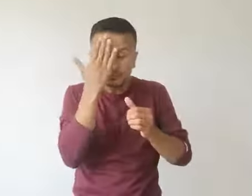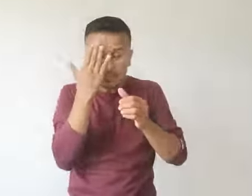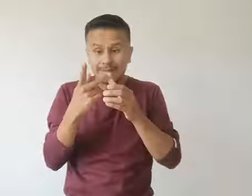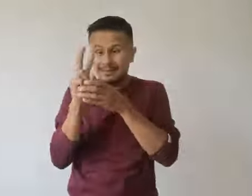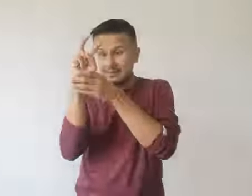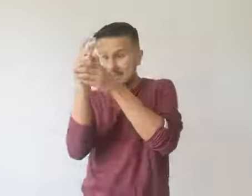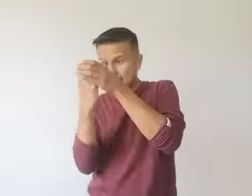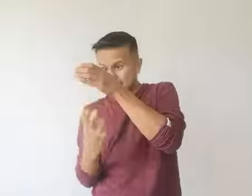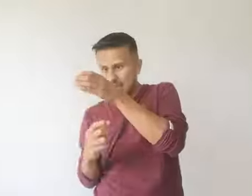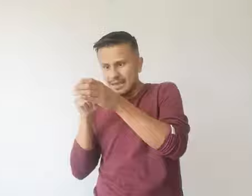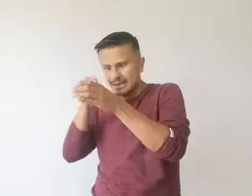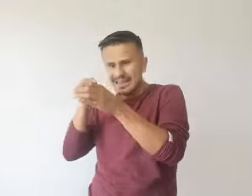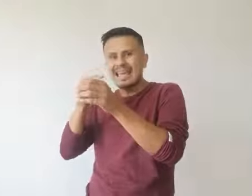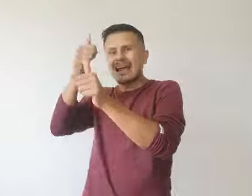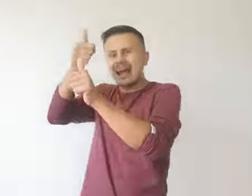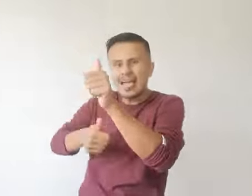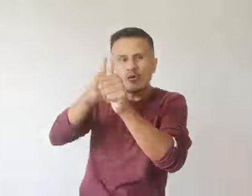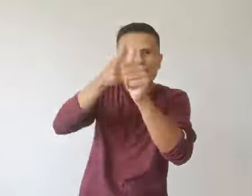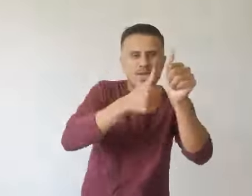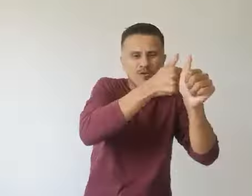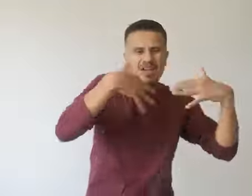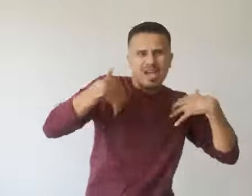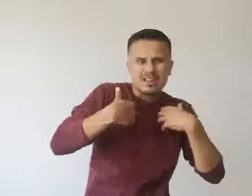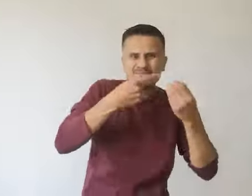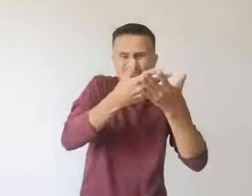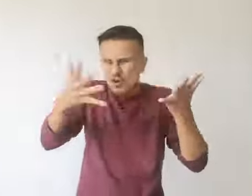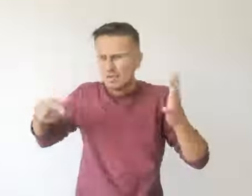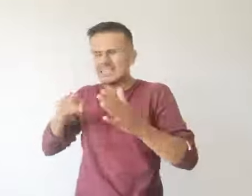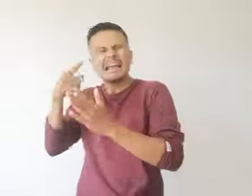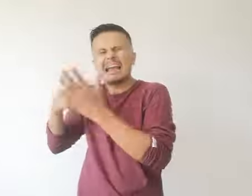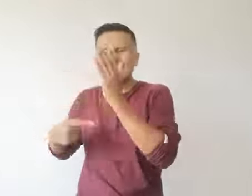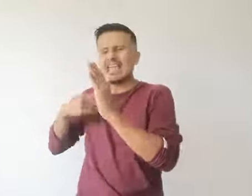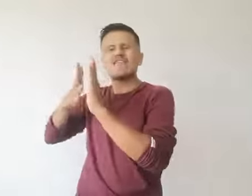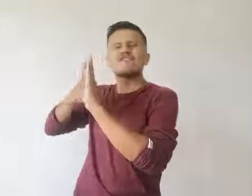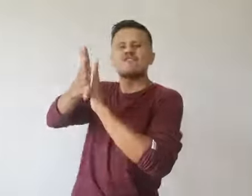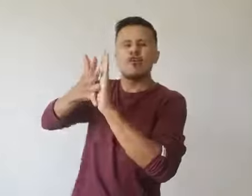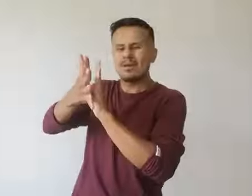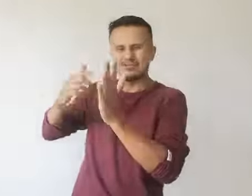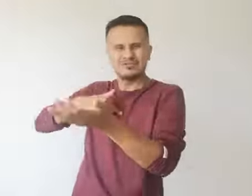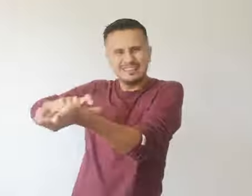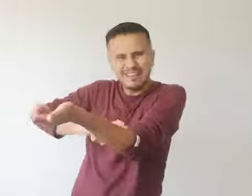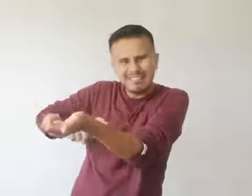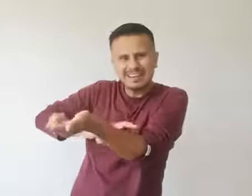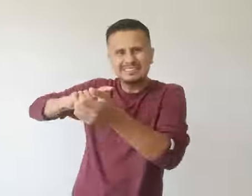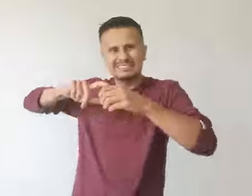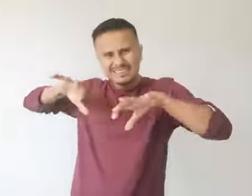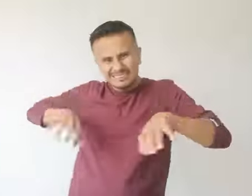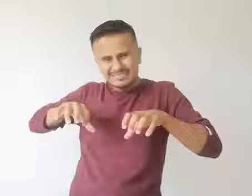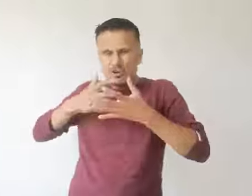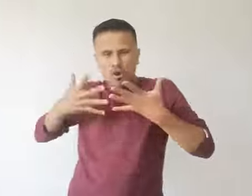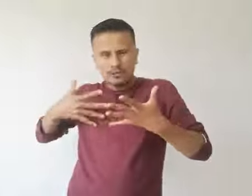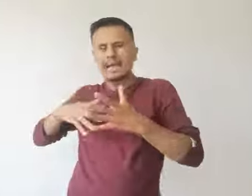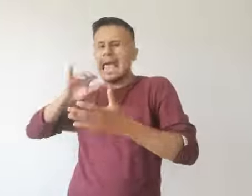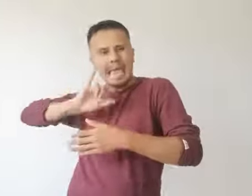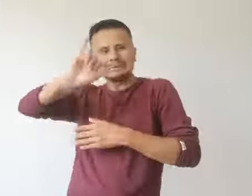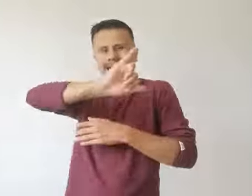todos los organismos vivos, que va a la información genética. El material genético está formado por moléculas de